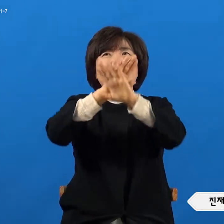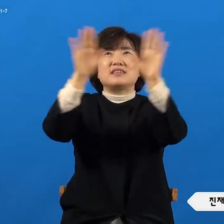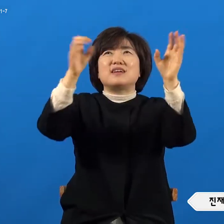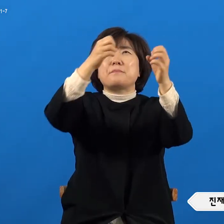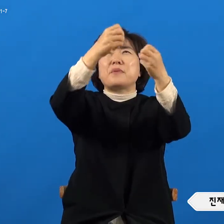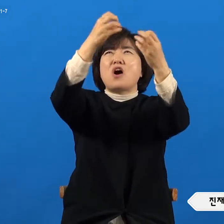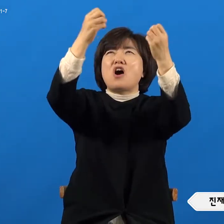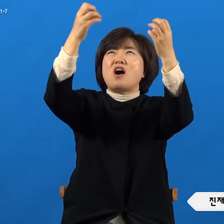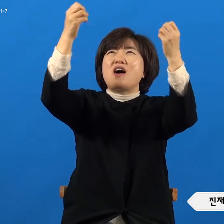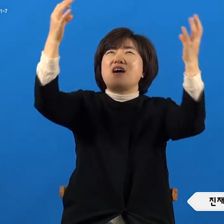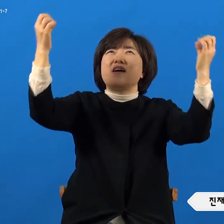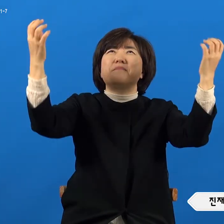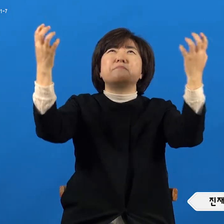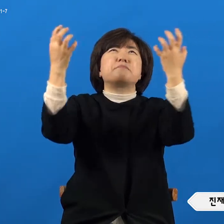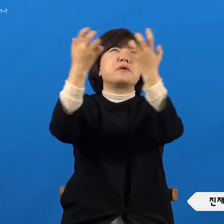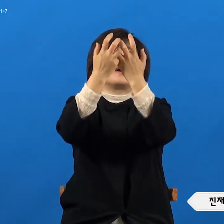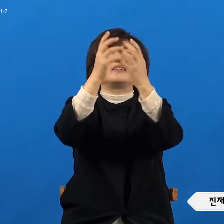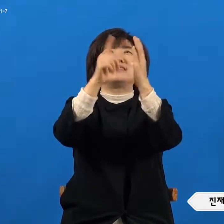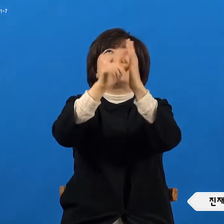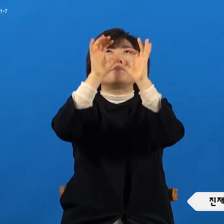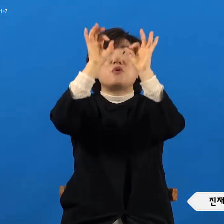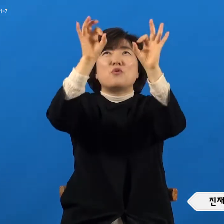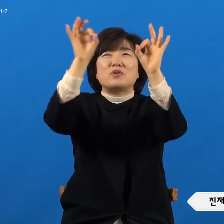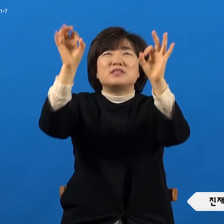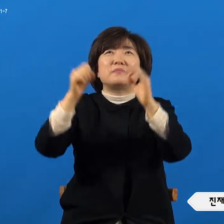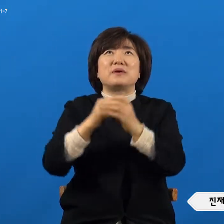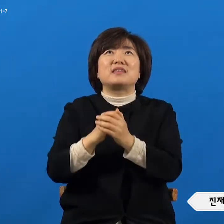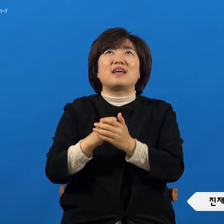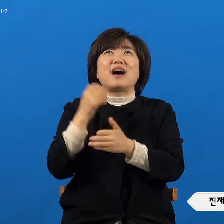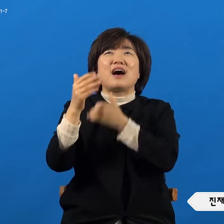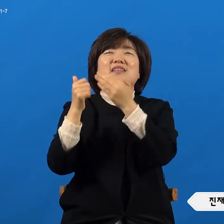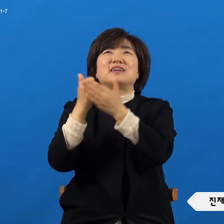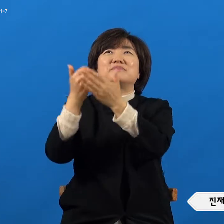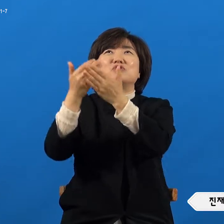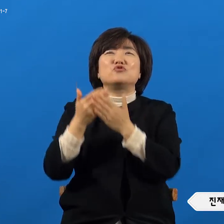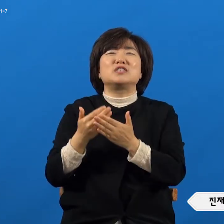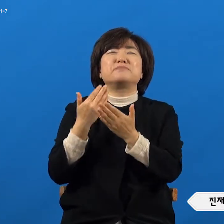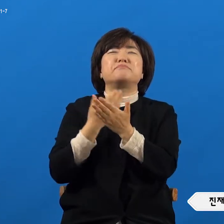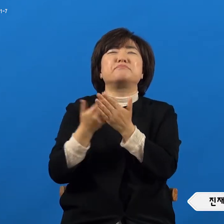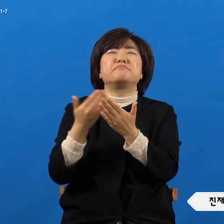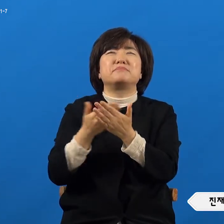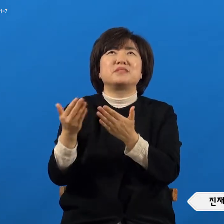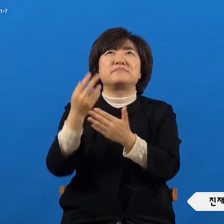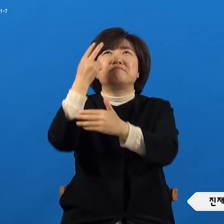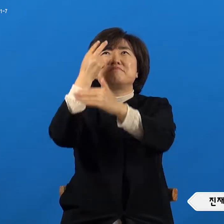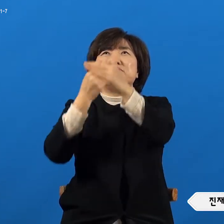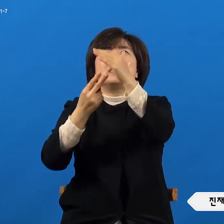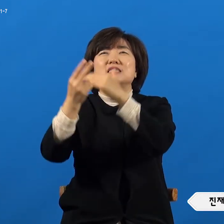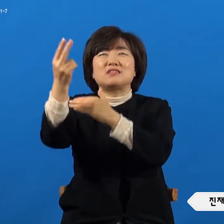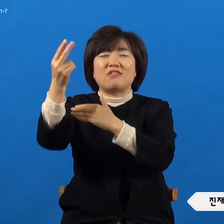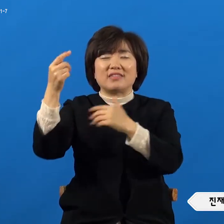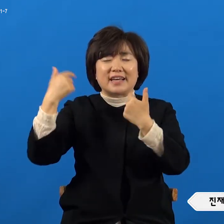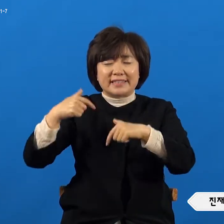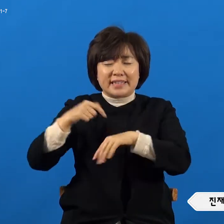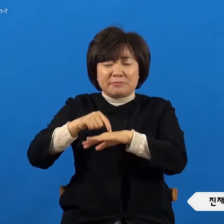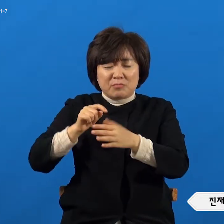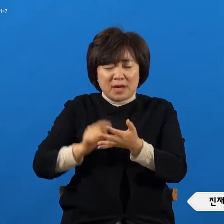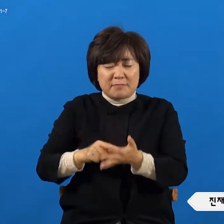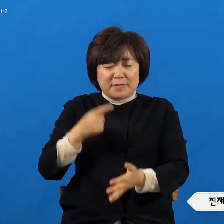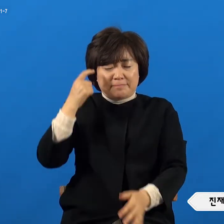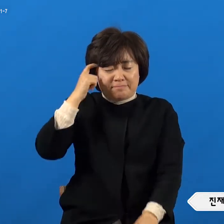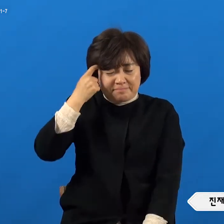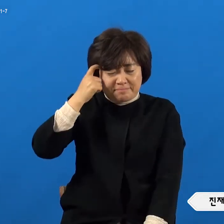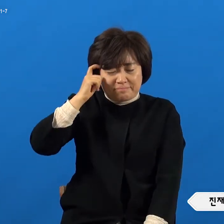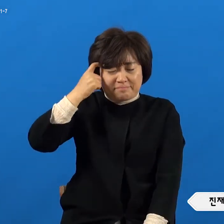볼 때마다 하나님이 그 마음에 주신 비전을, 그 그림을 계속해서 각인하며